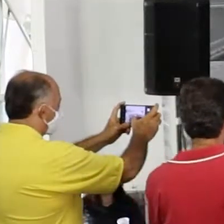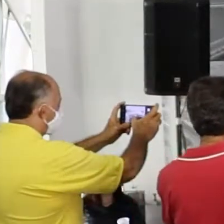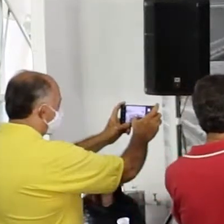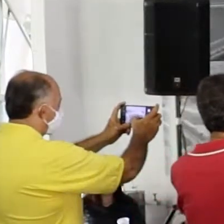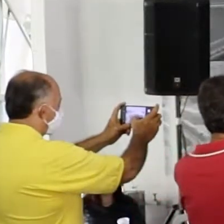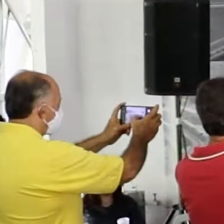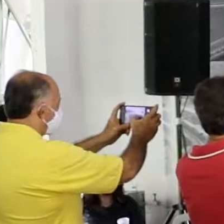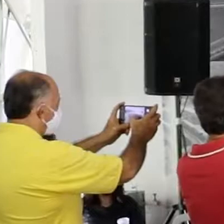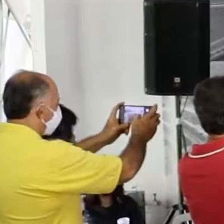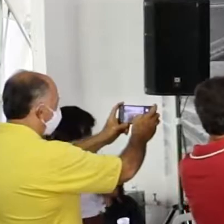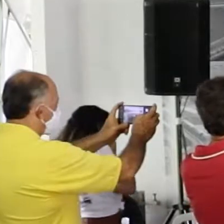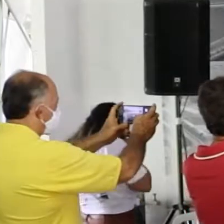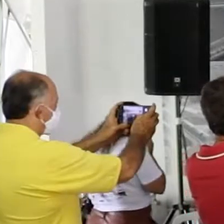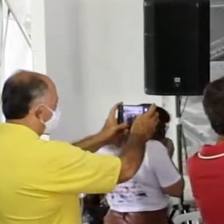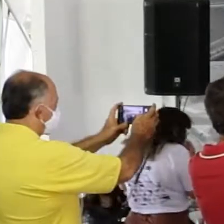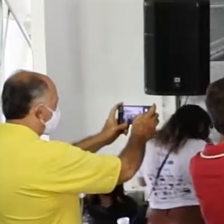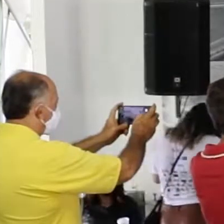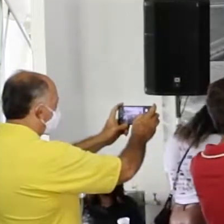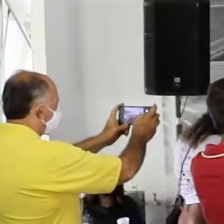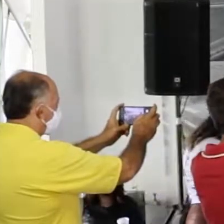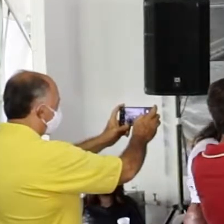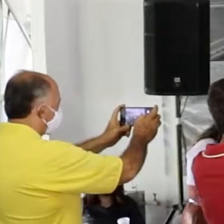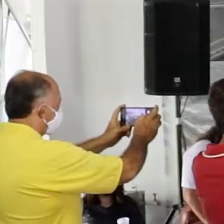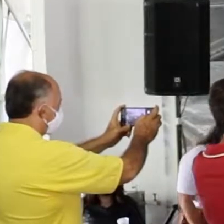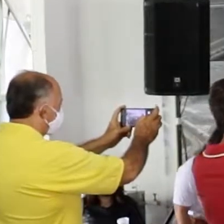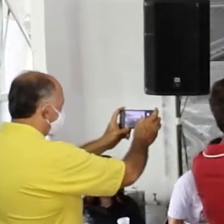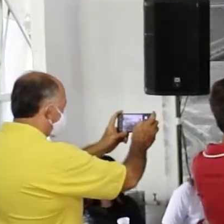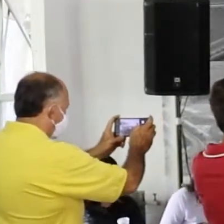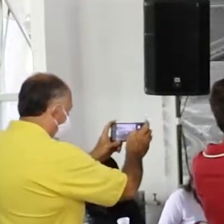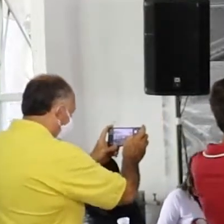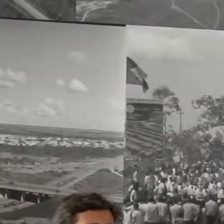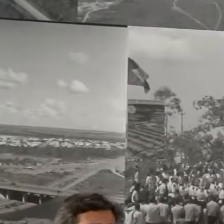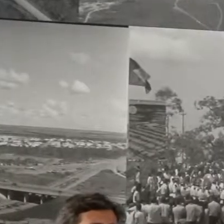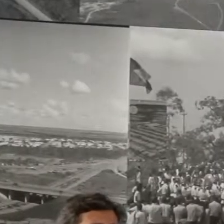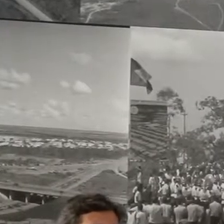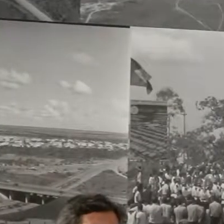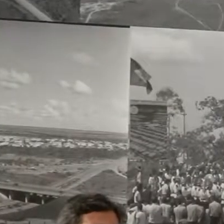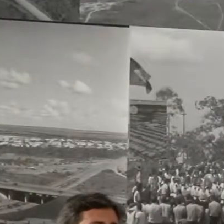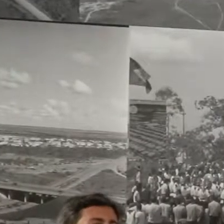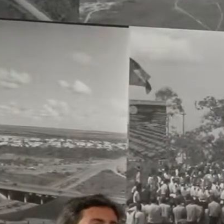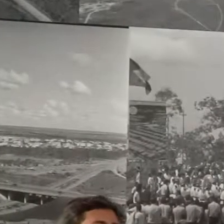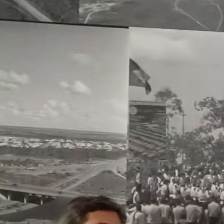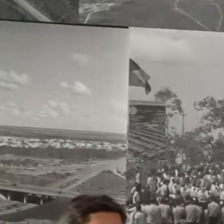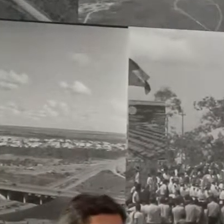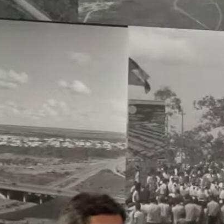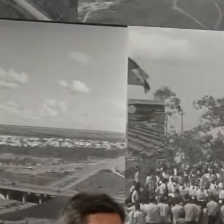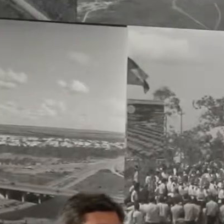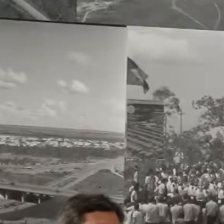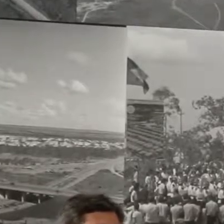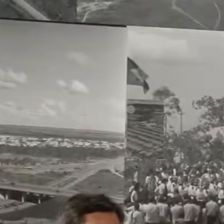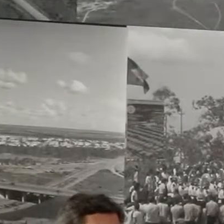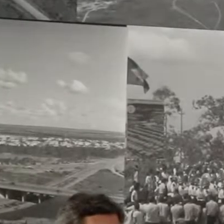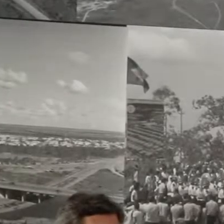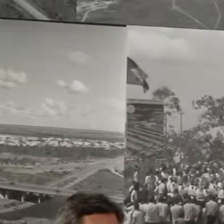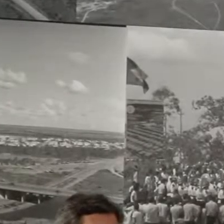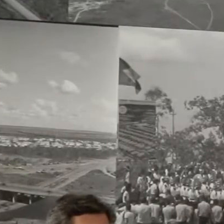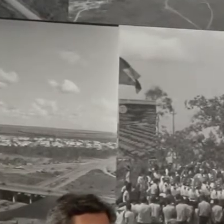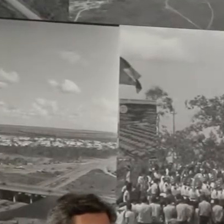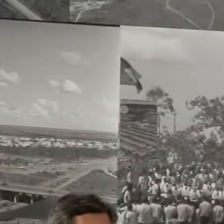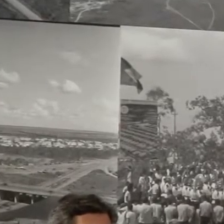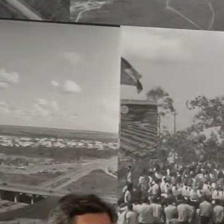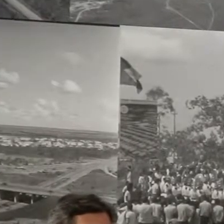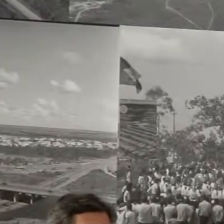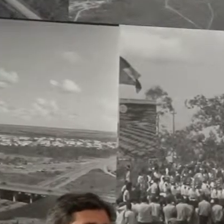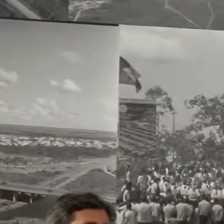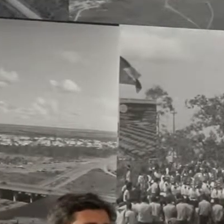comenta tá certo também que a nossa parceira eu disse Exatamente isso né Eu fui para a cor é fogo Japão fui para Taiwan